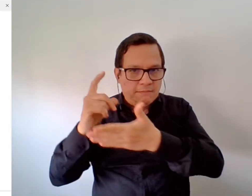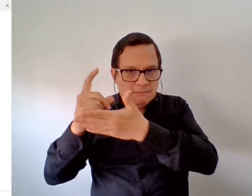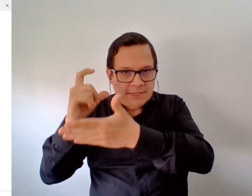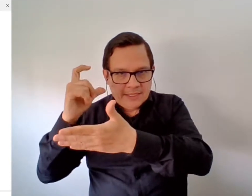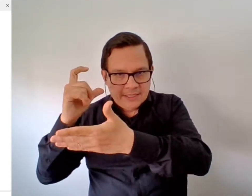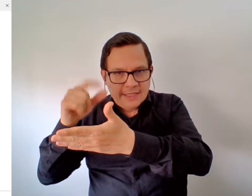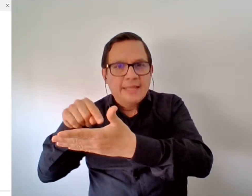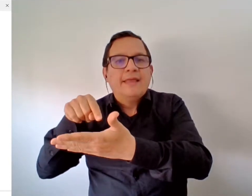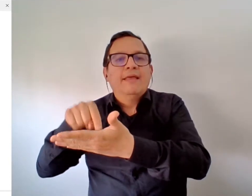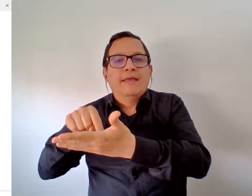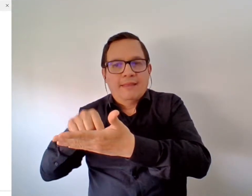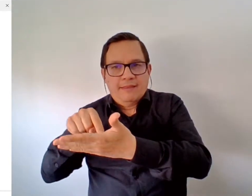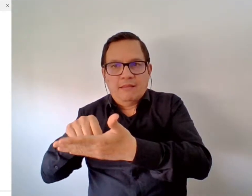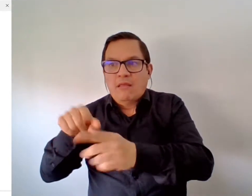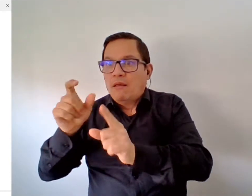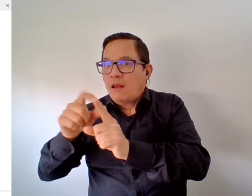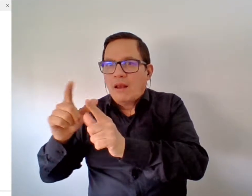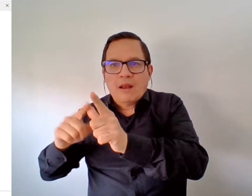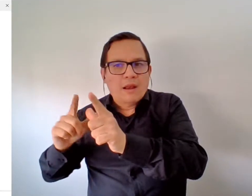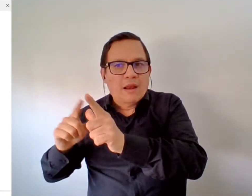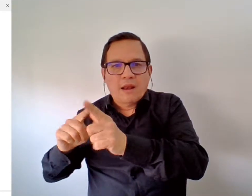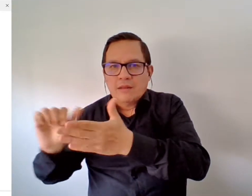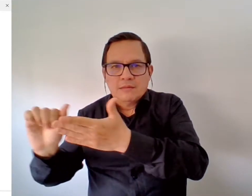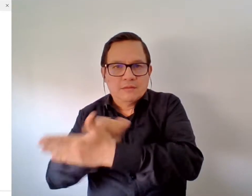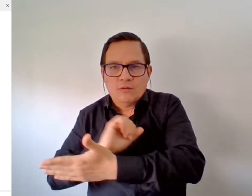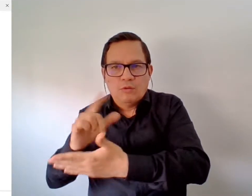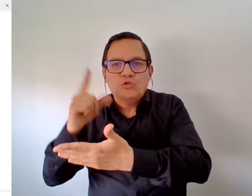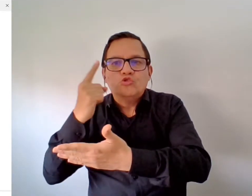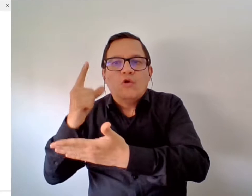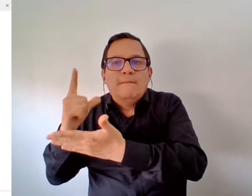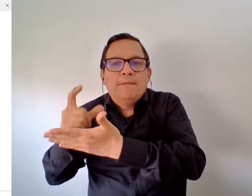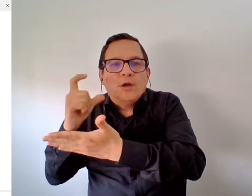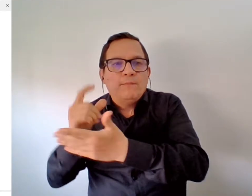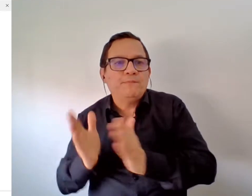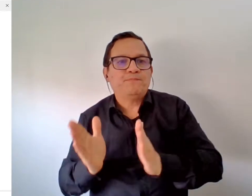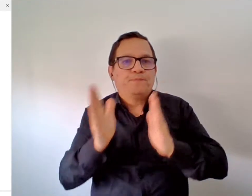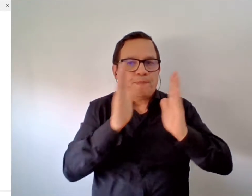Adicionar una imagen del proceso de instalación en vez de este texto.